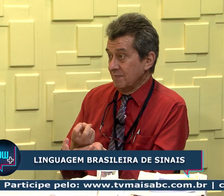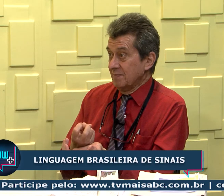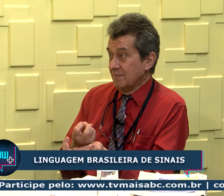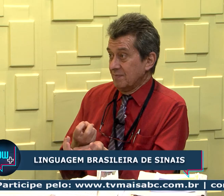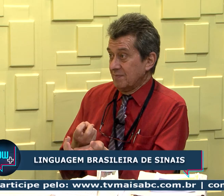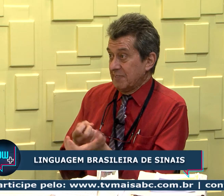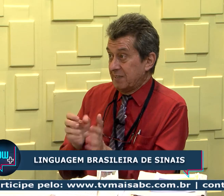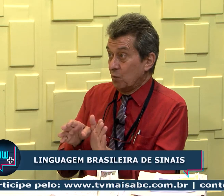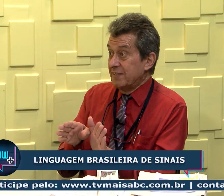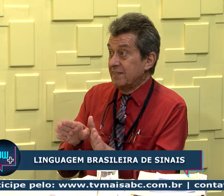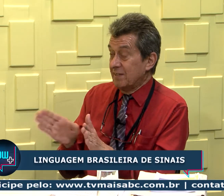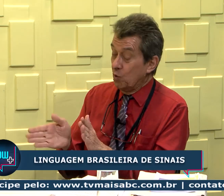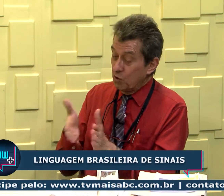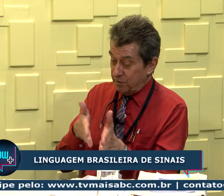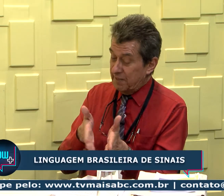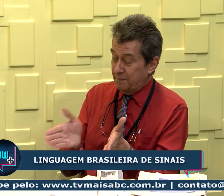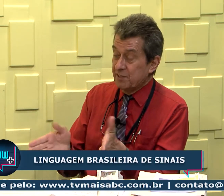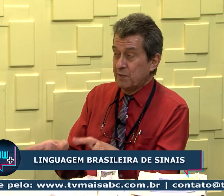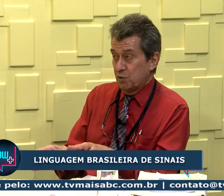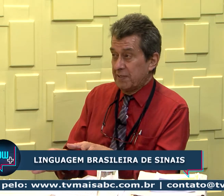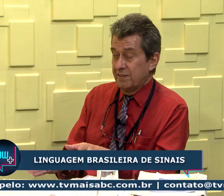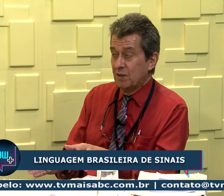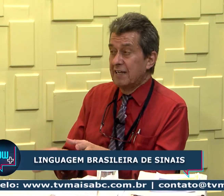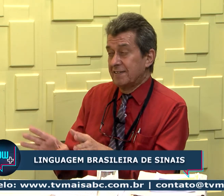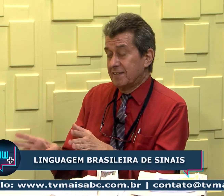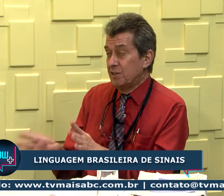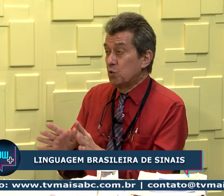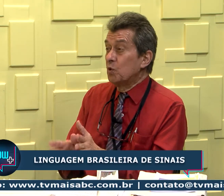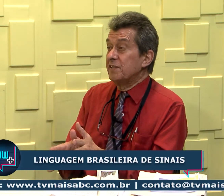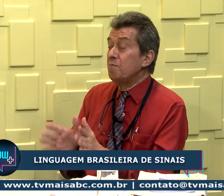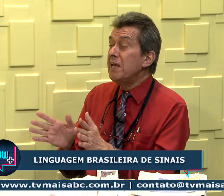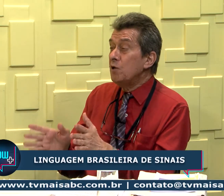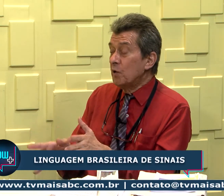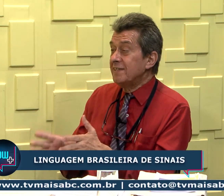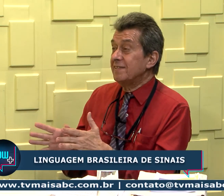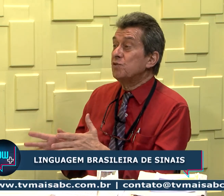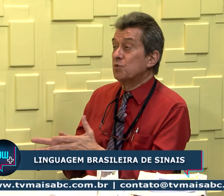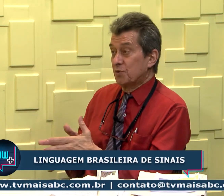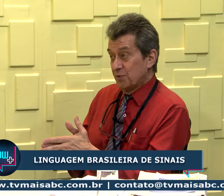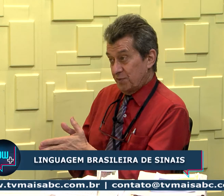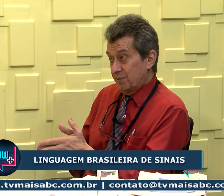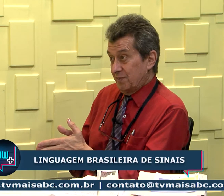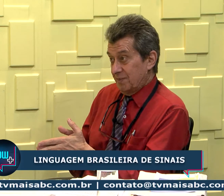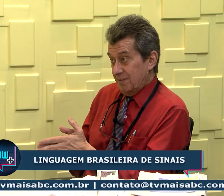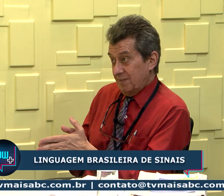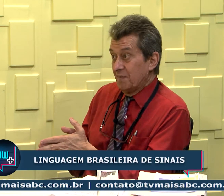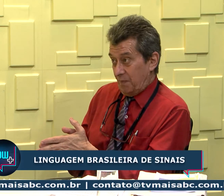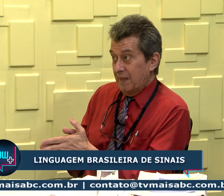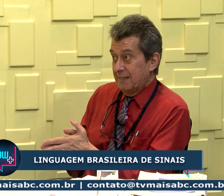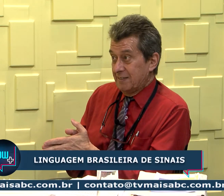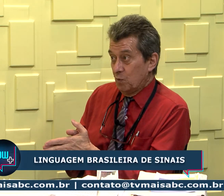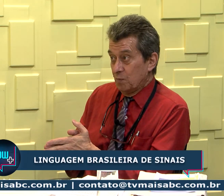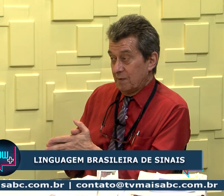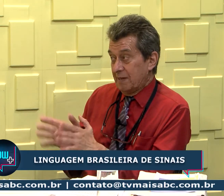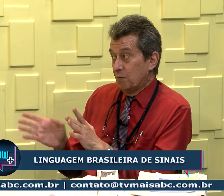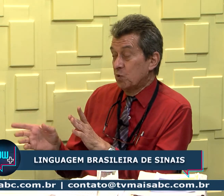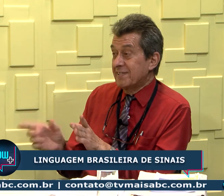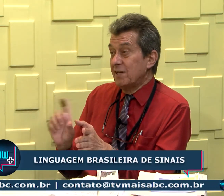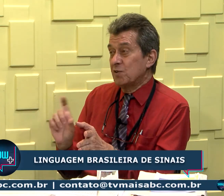então existem hoje mais ou menos no brasil cerca de 12 milhões de surdos então é o censo ainda